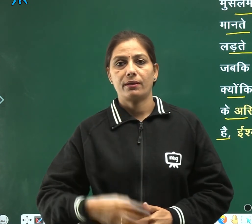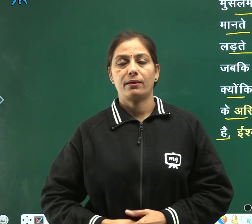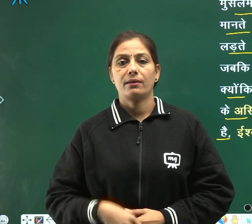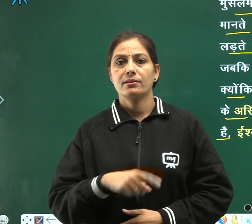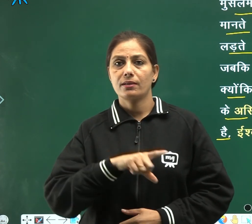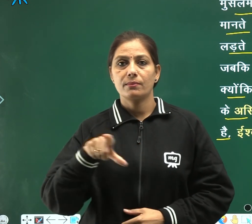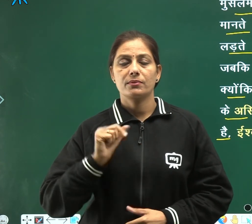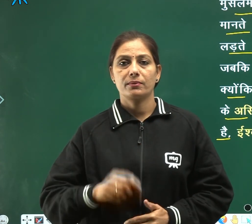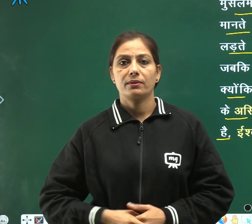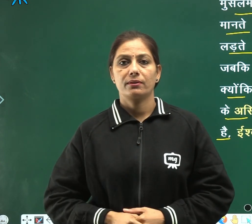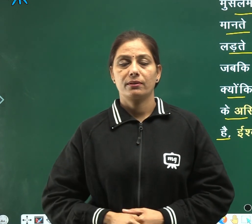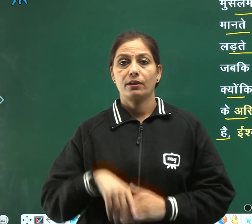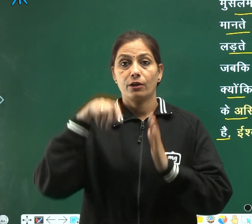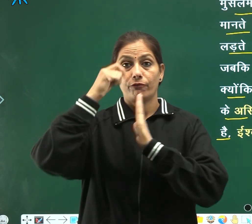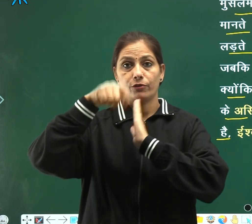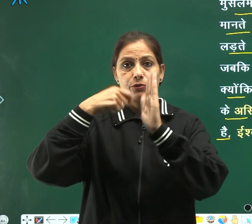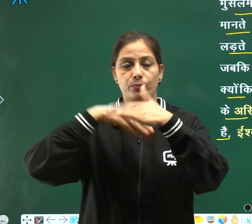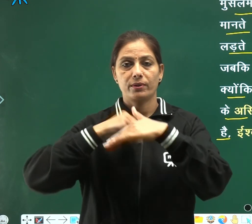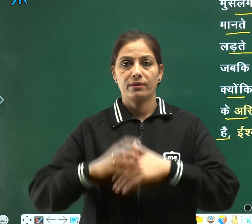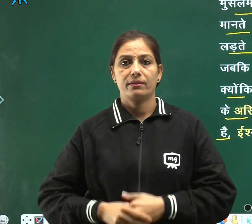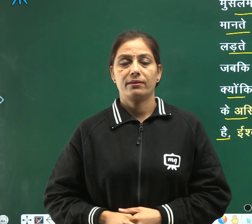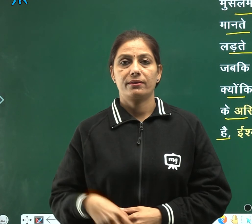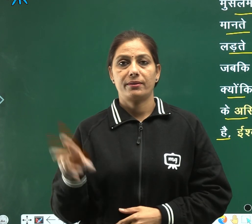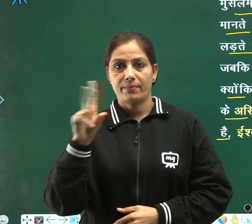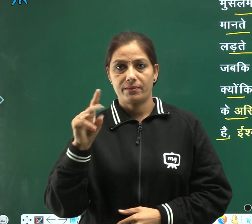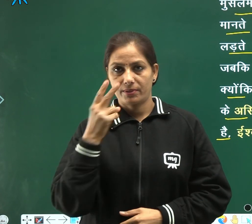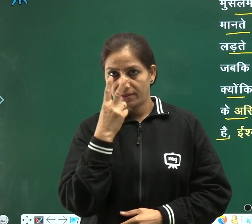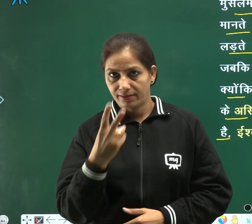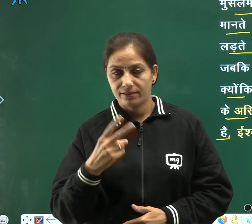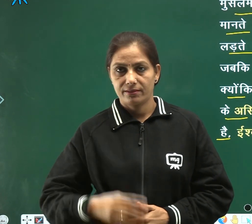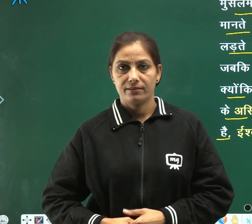इसे आप वीडियो में बार बार